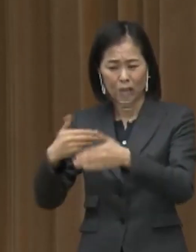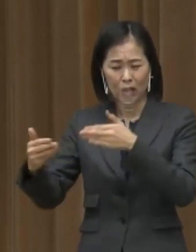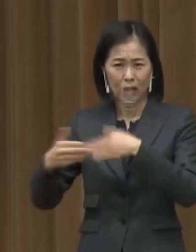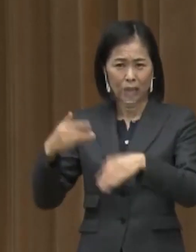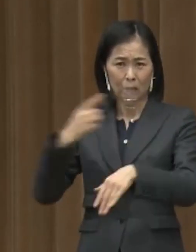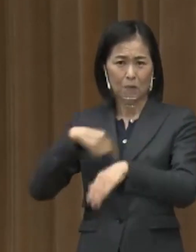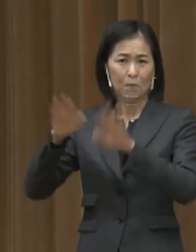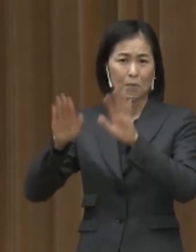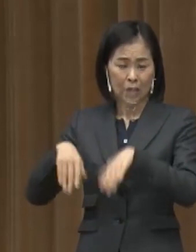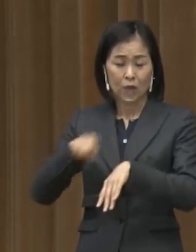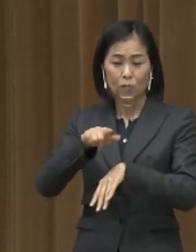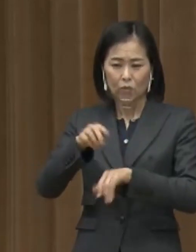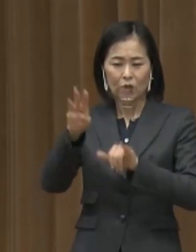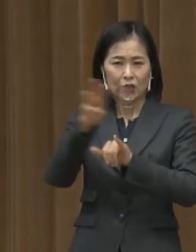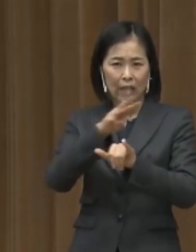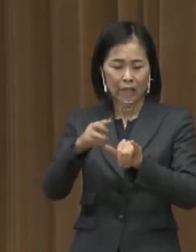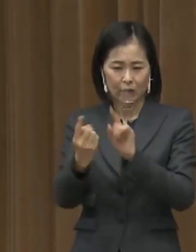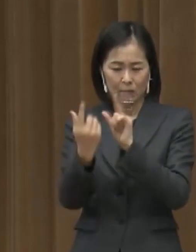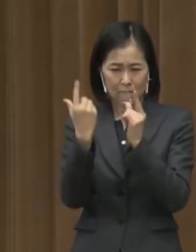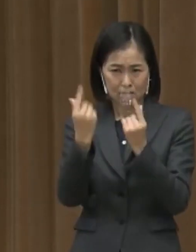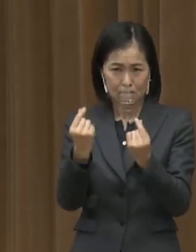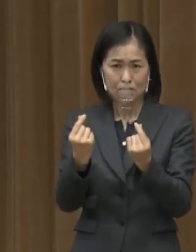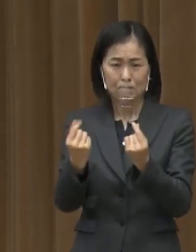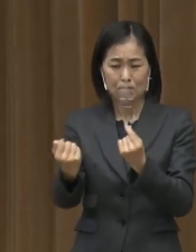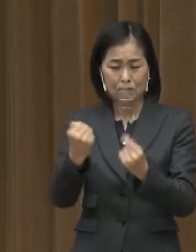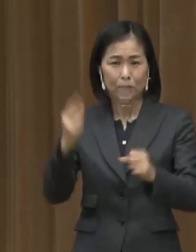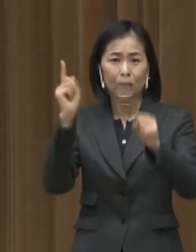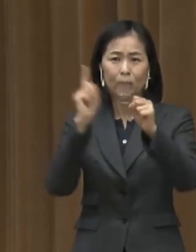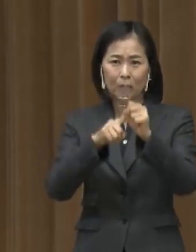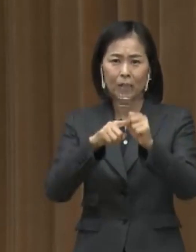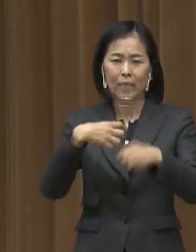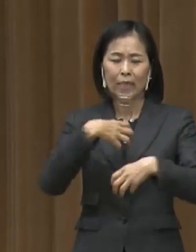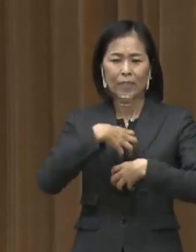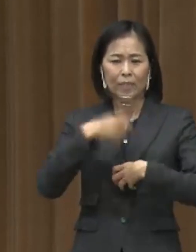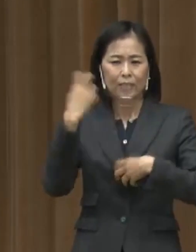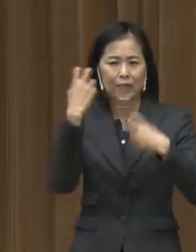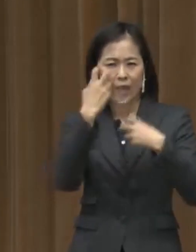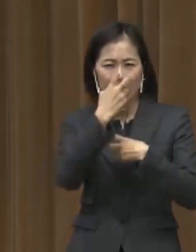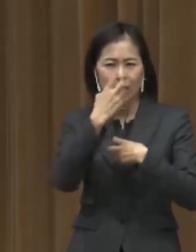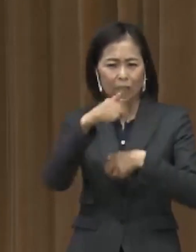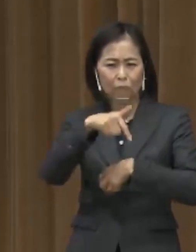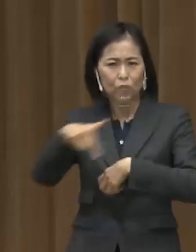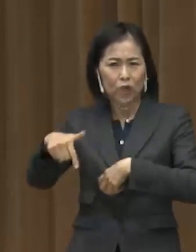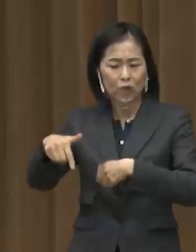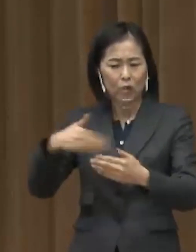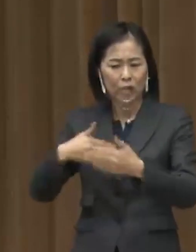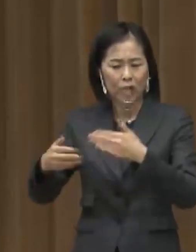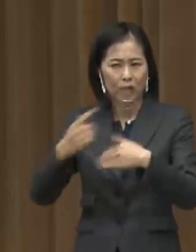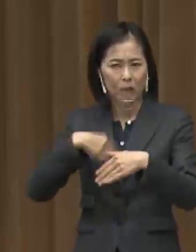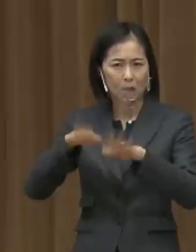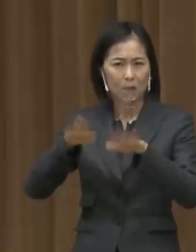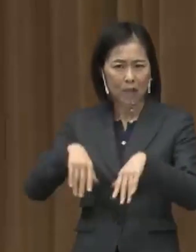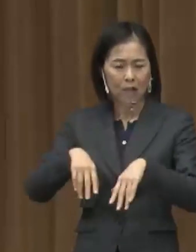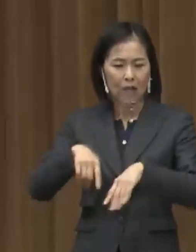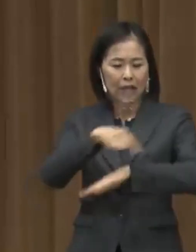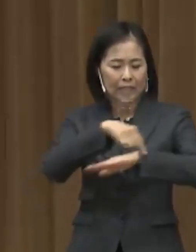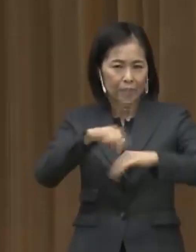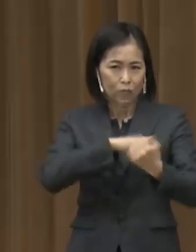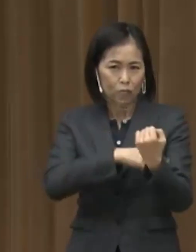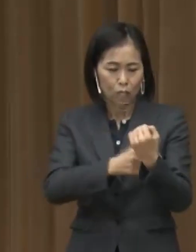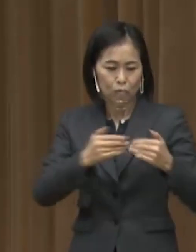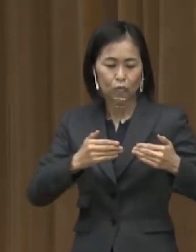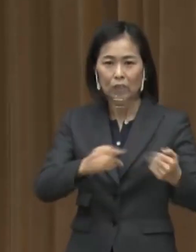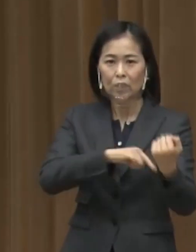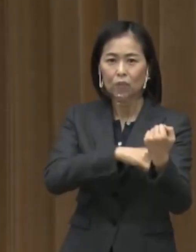力を強化していくにあたり、過去の危機管理防災部での経験を生かし、持ち前の企画力と推進